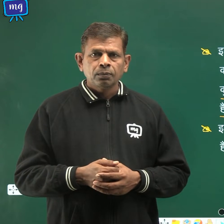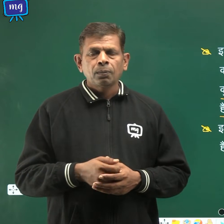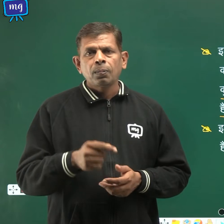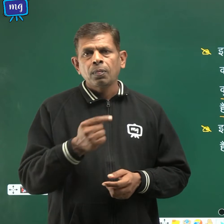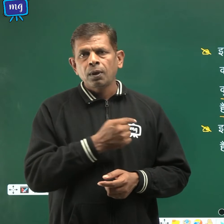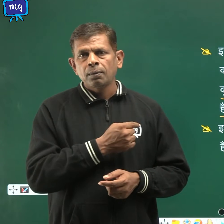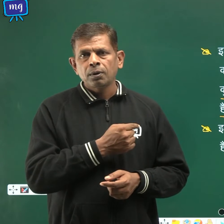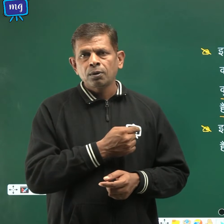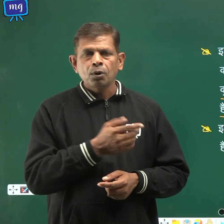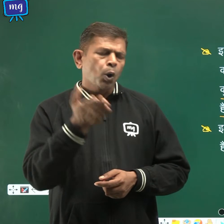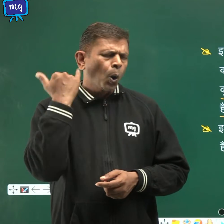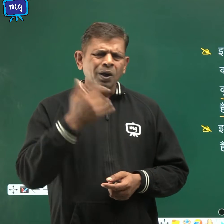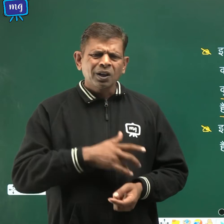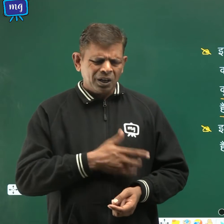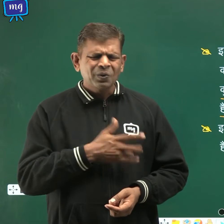आपने भी यह अनुभव किया होगा